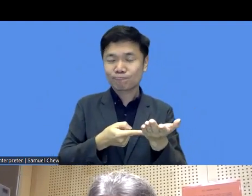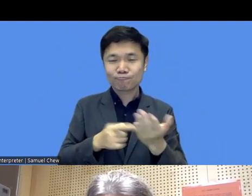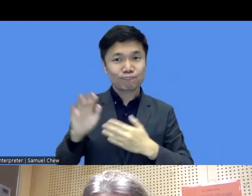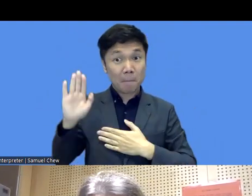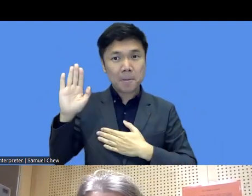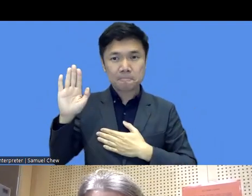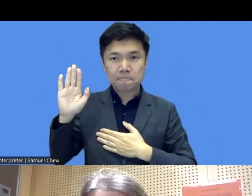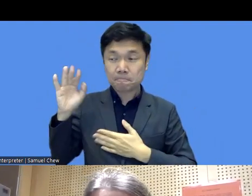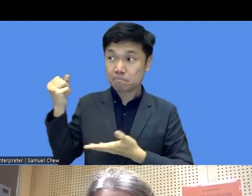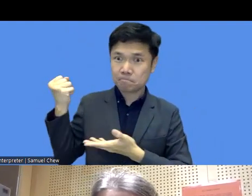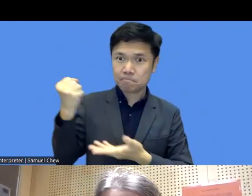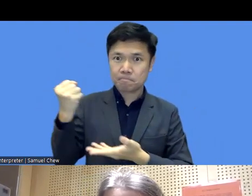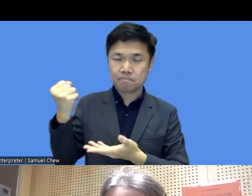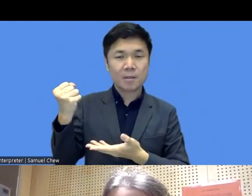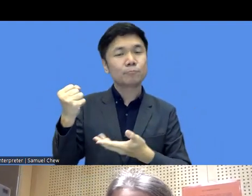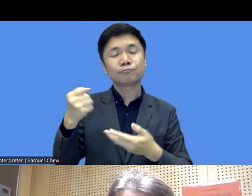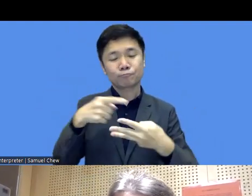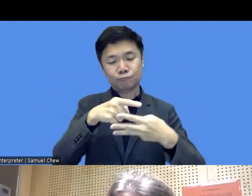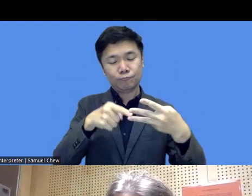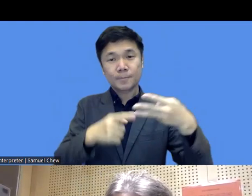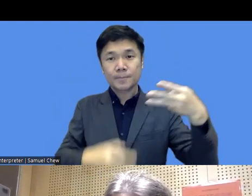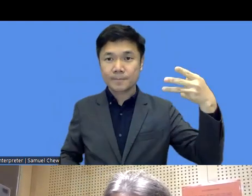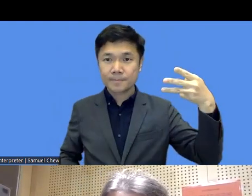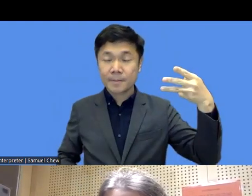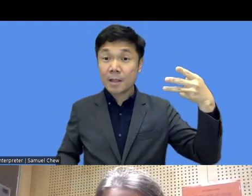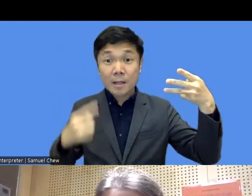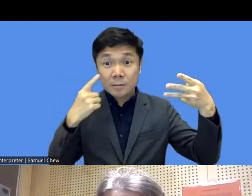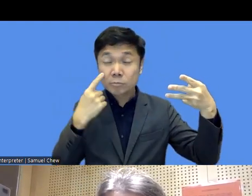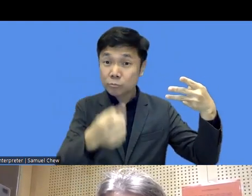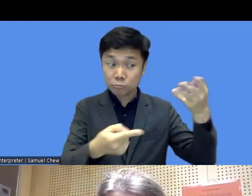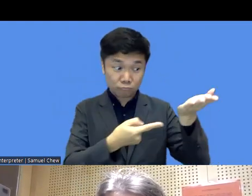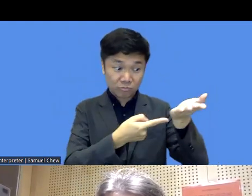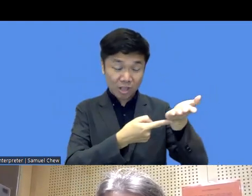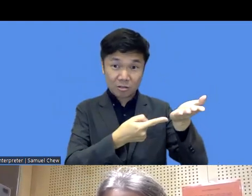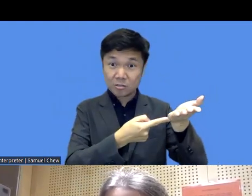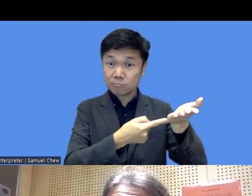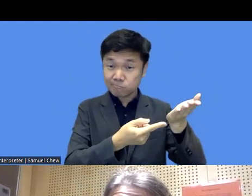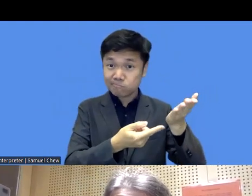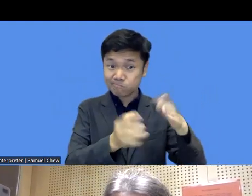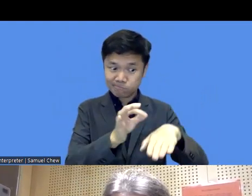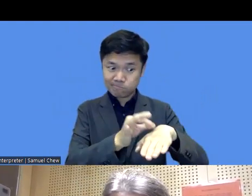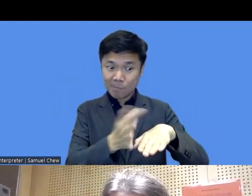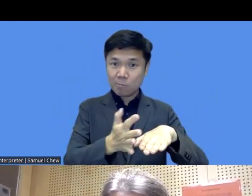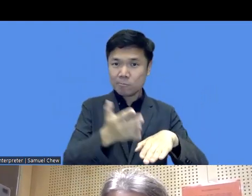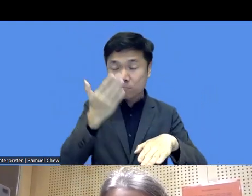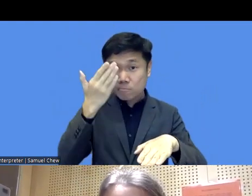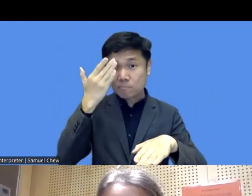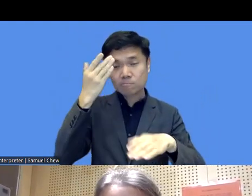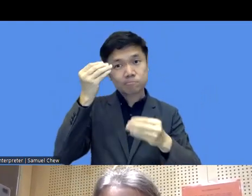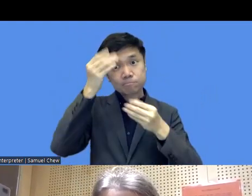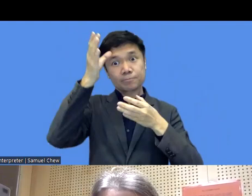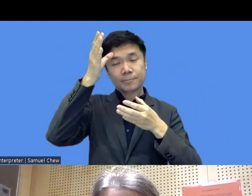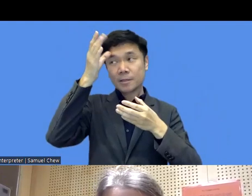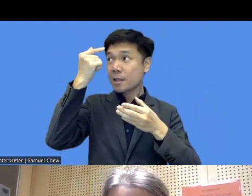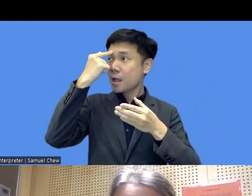la asistencia técnica, y podemos pensar sobre eso, cómo podemos compartir nuestra